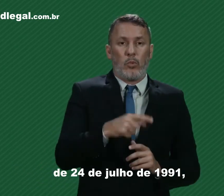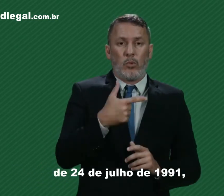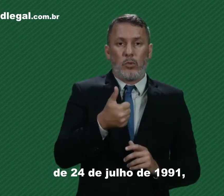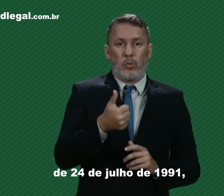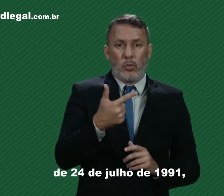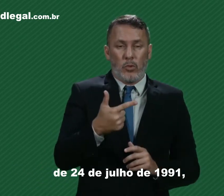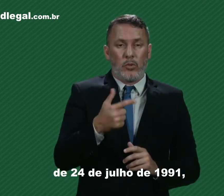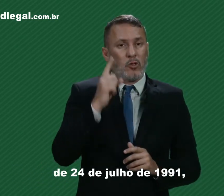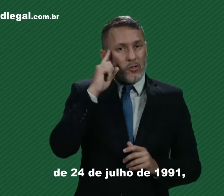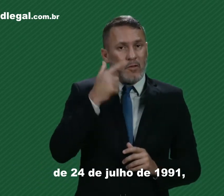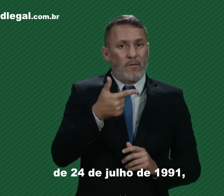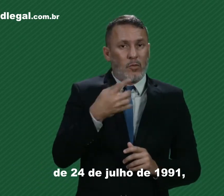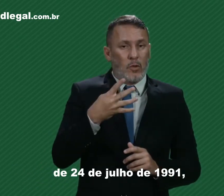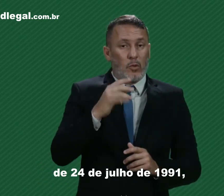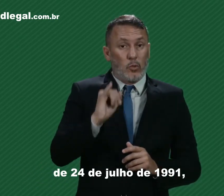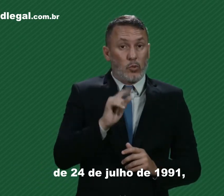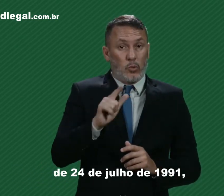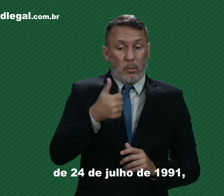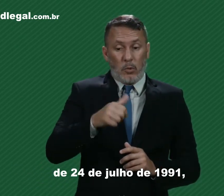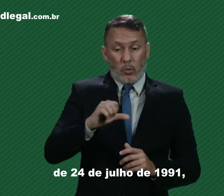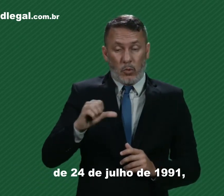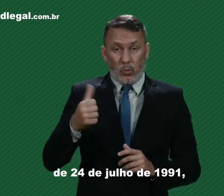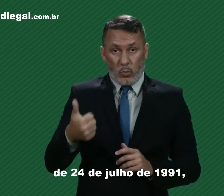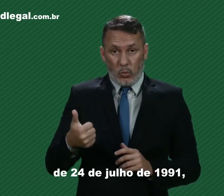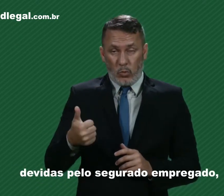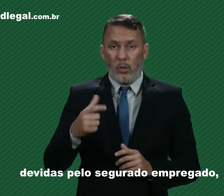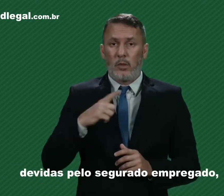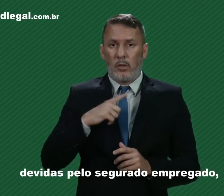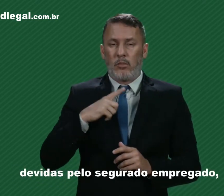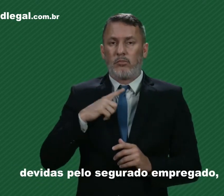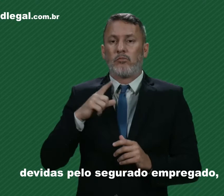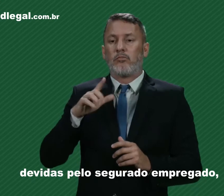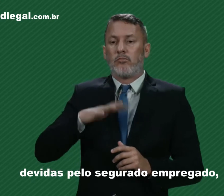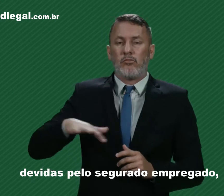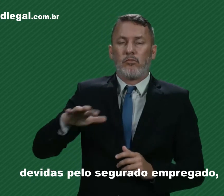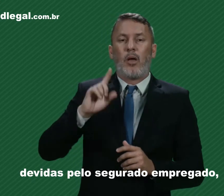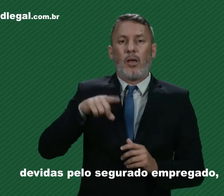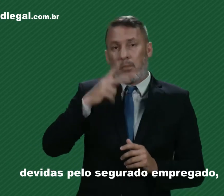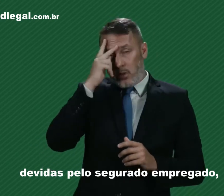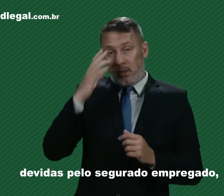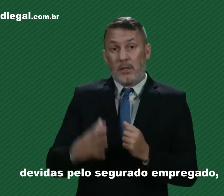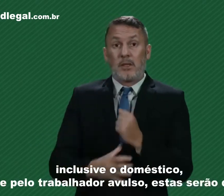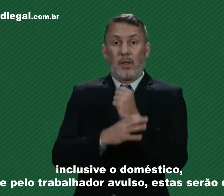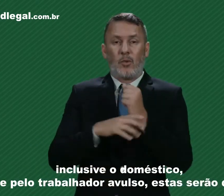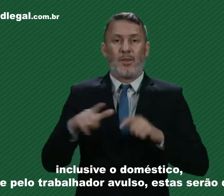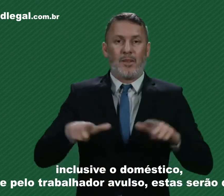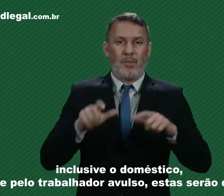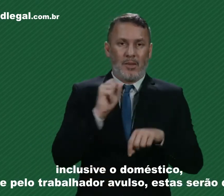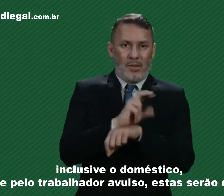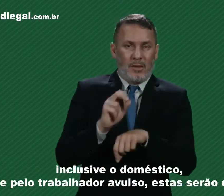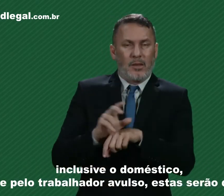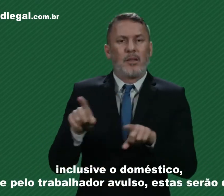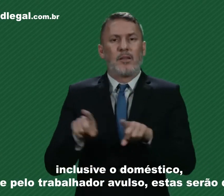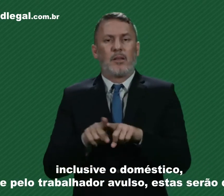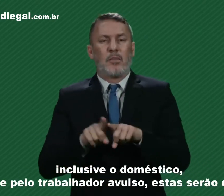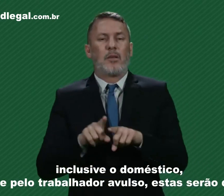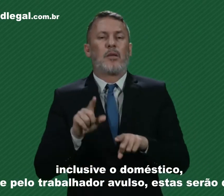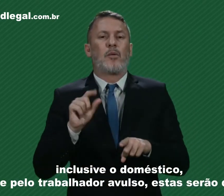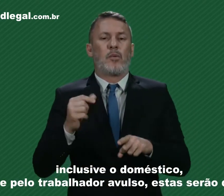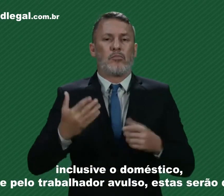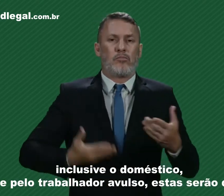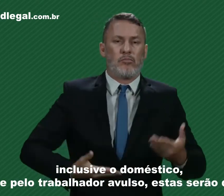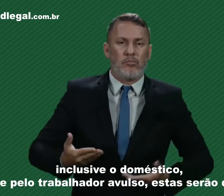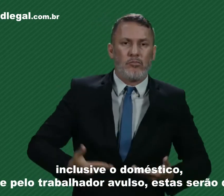8.212, de 24 de julho de 1991, devidas pelo segurado empregado, inclusive o doméstico, e